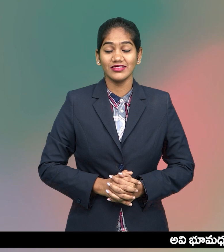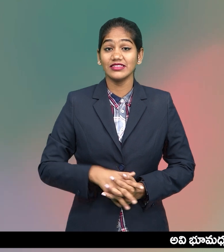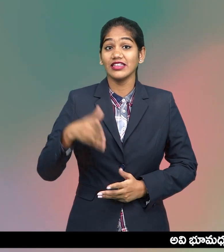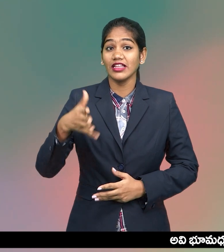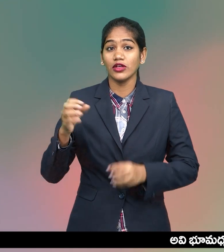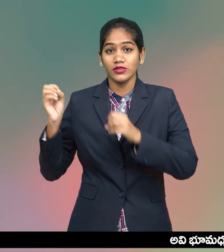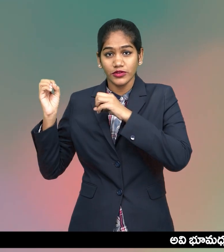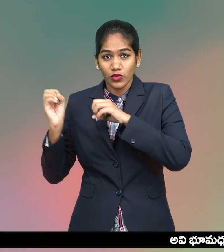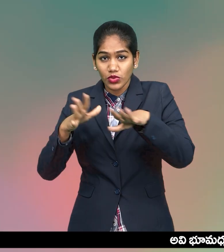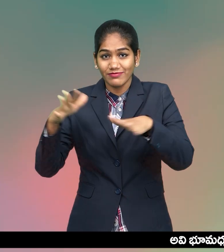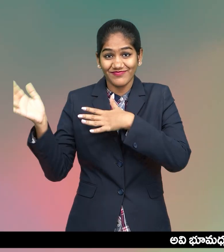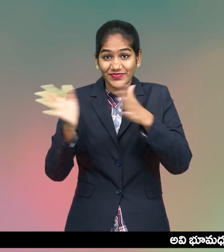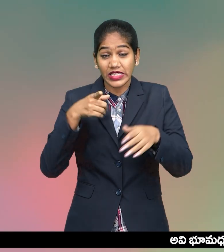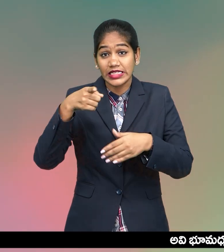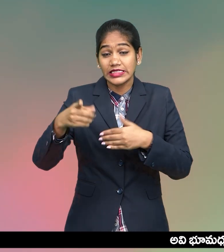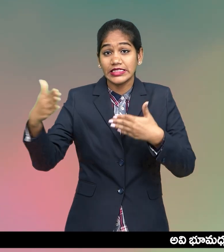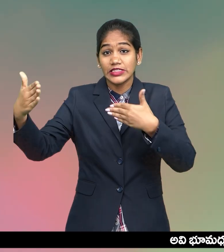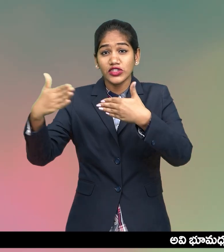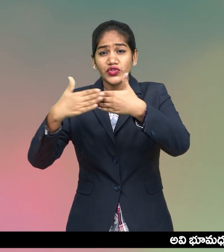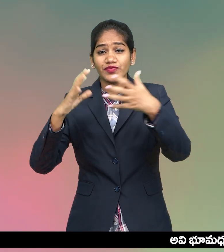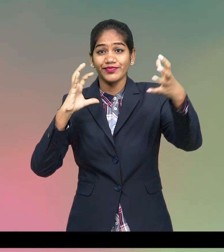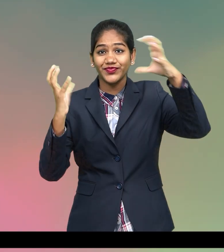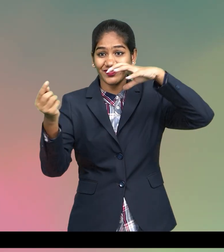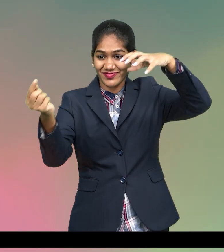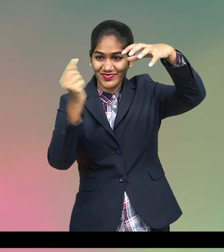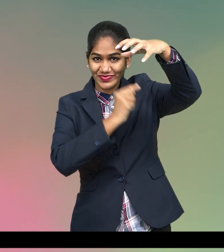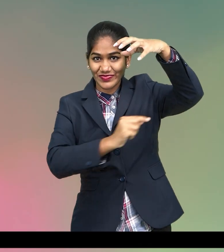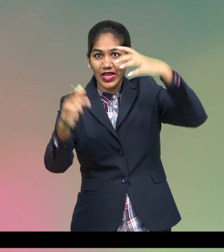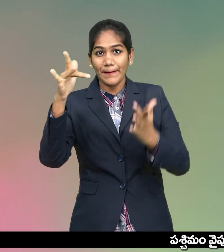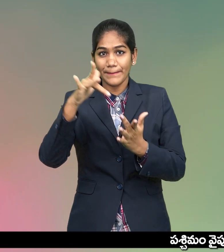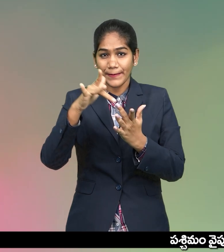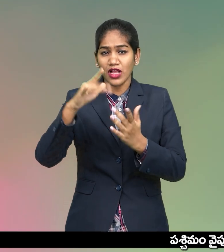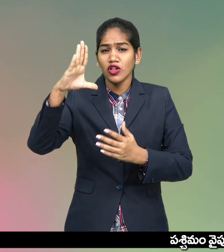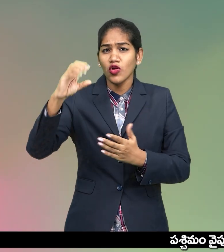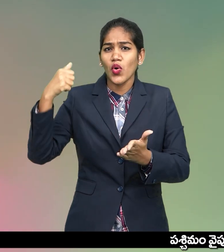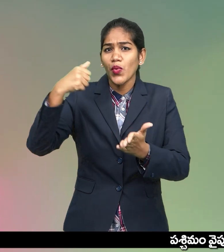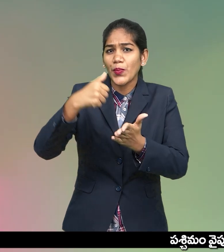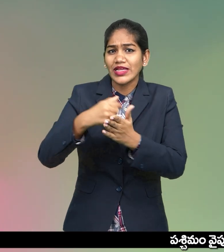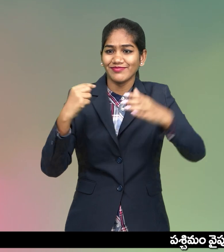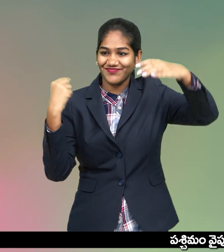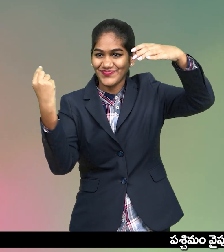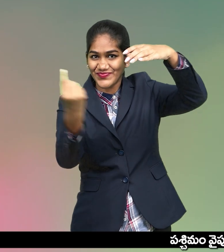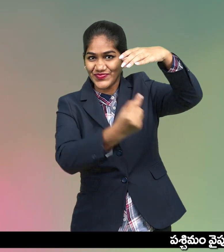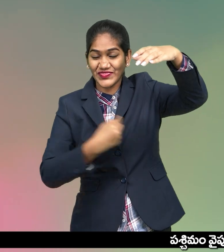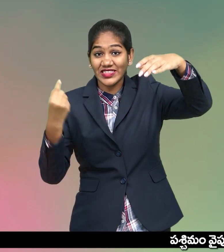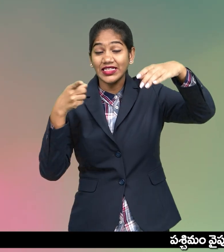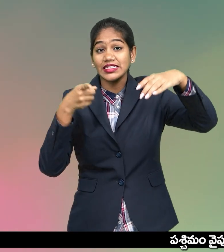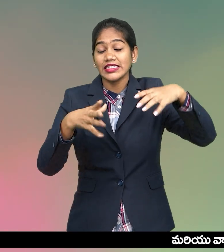అవి భూమధ్యరేఖకు దిగువన వీస్తాయి. ఒత్తిడి బెల్ట్ పశ్చిమం వైపు ప్రతిబింబించటం ద్వారా